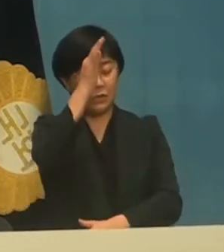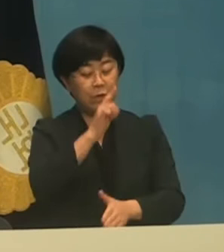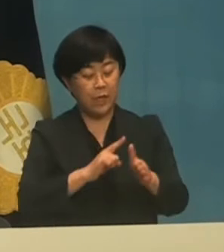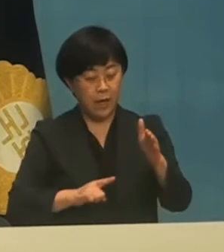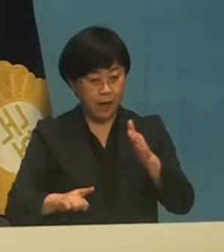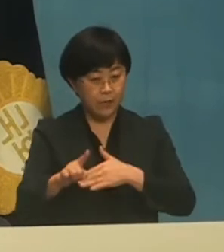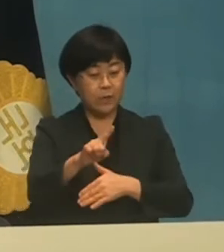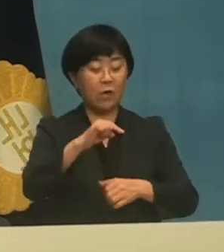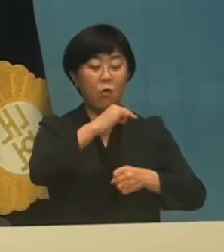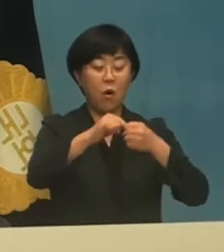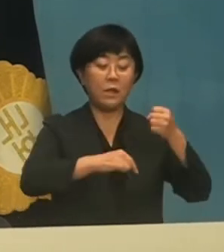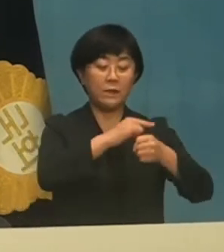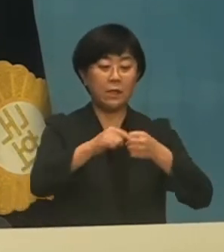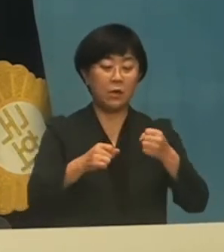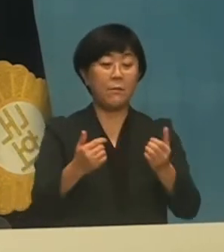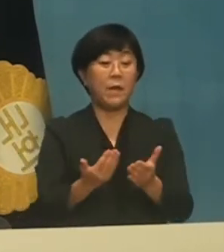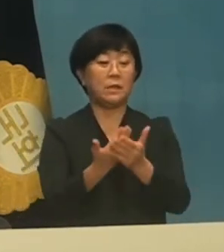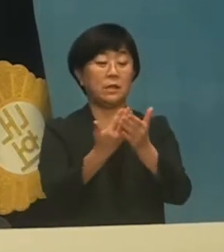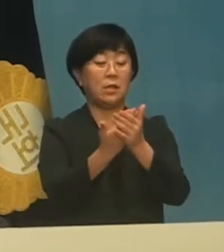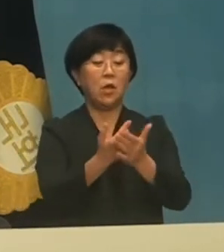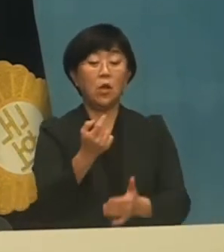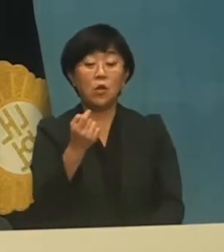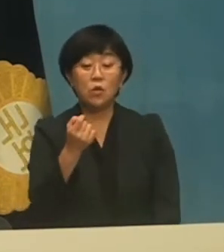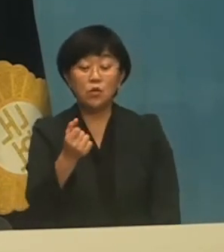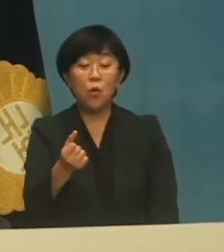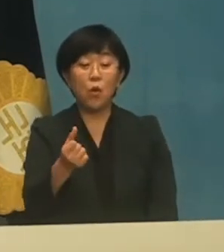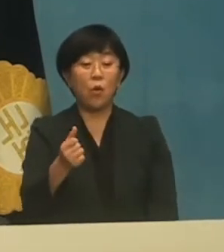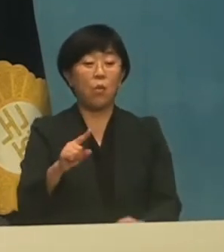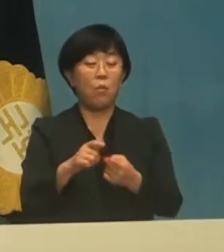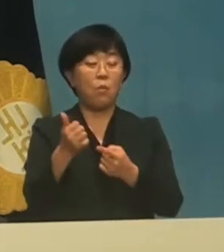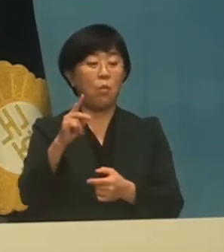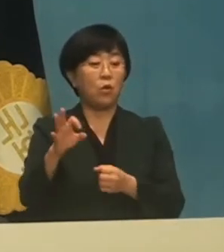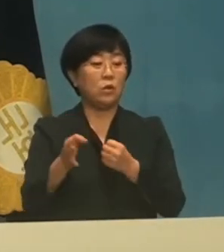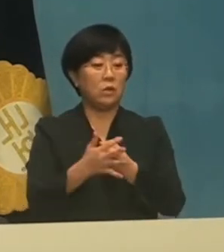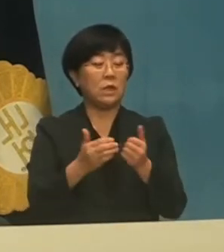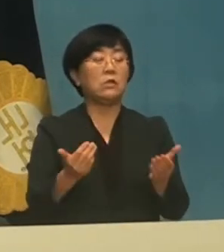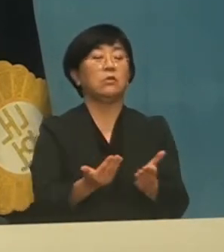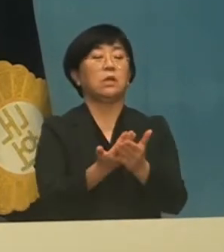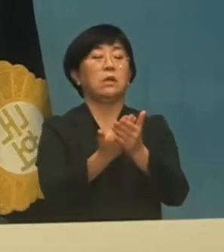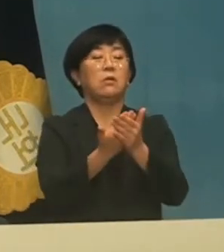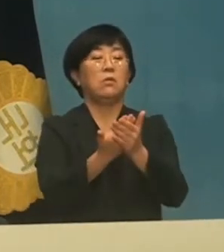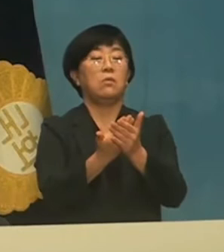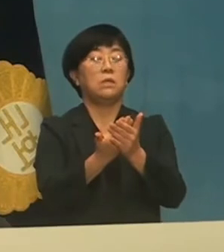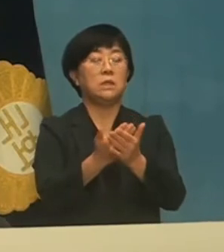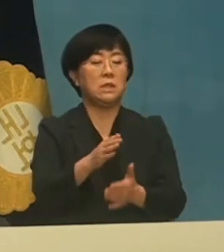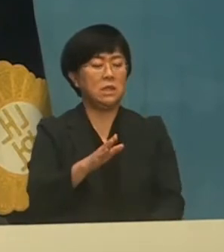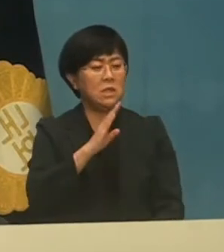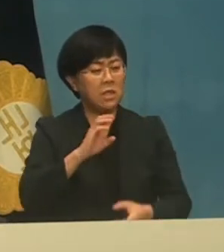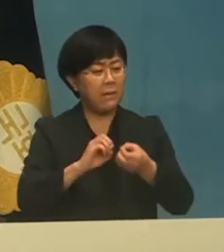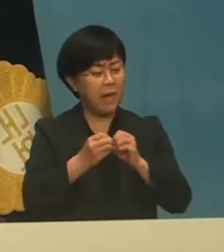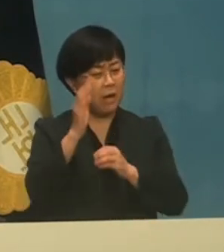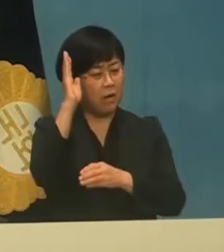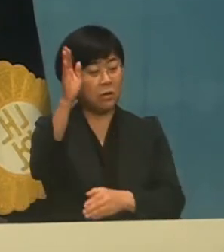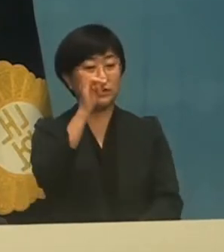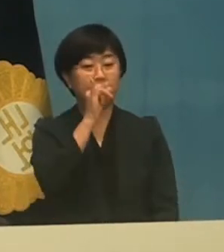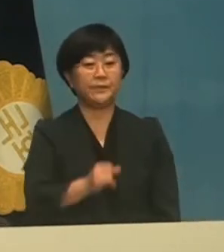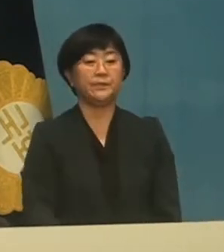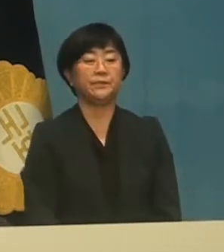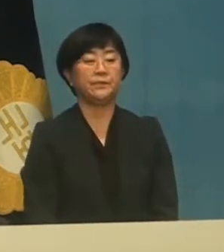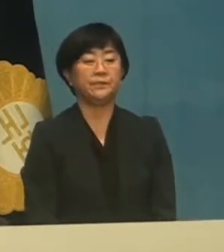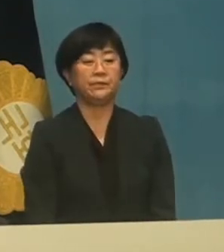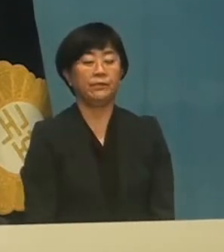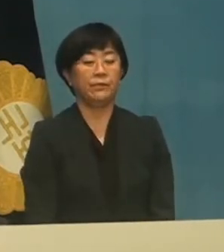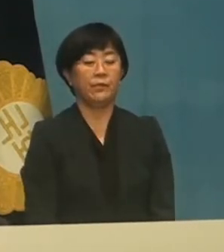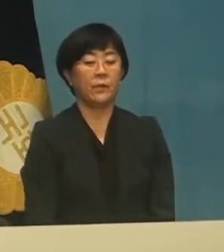개발하겠다는 안철수 후보는 소형 모듈벨트를 국가 전략사업으로 키우겠다고 이런 막말들을 하고 있습니다.